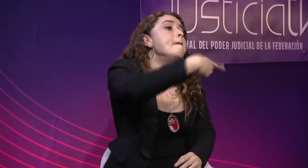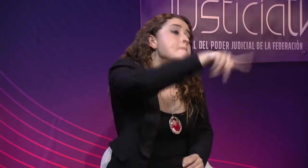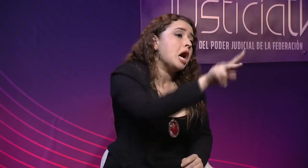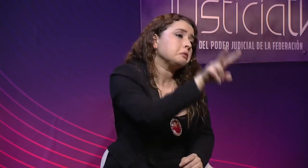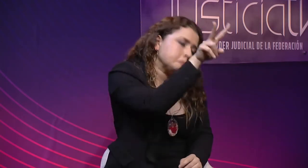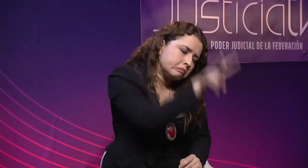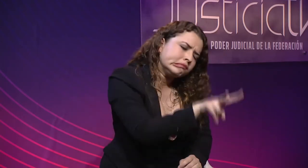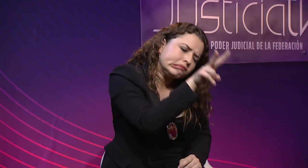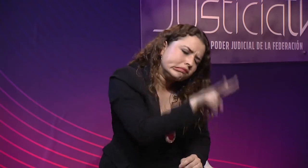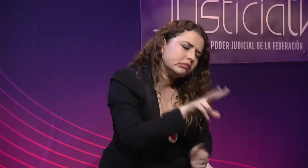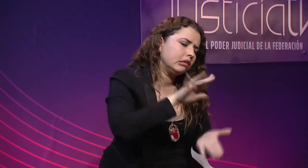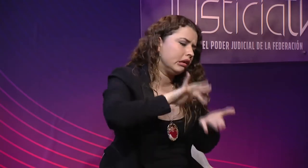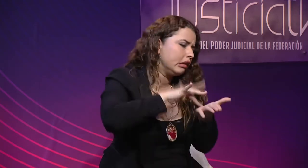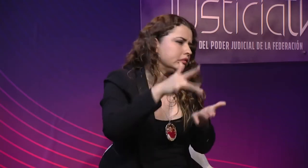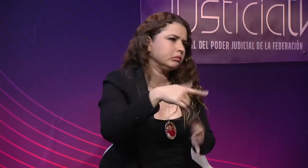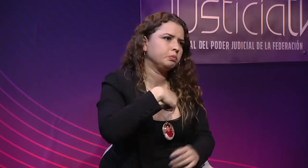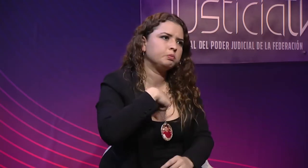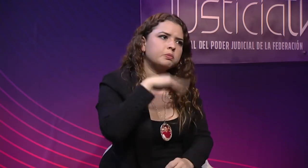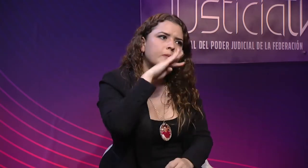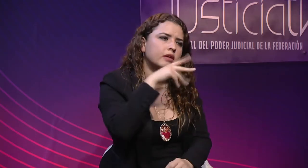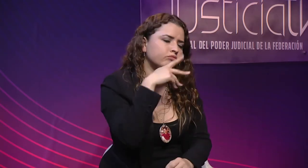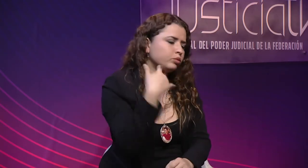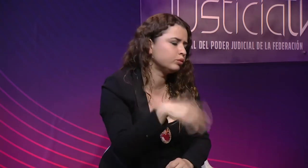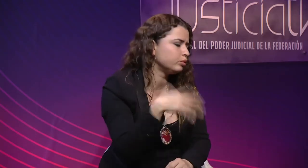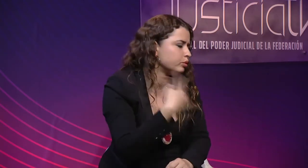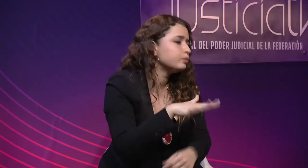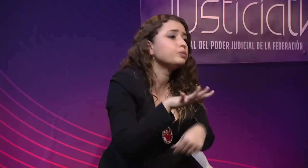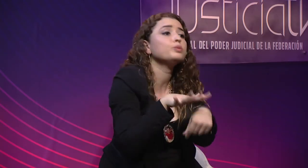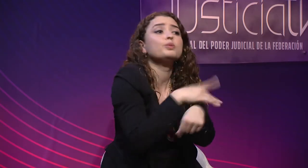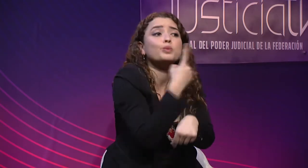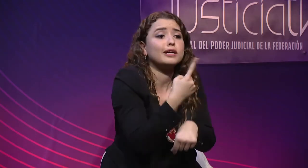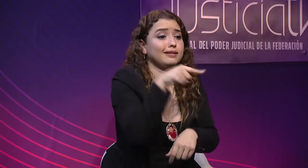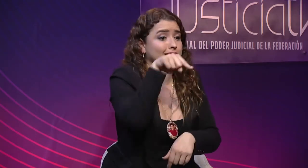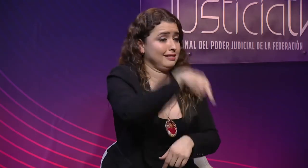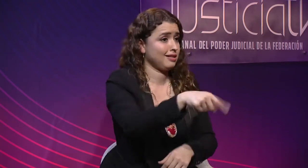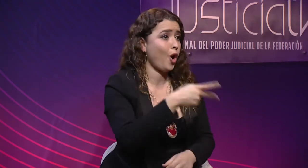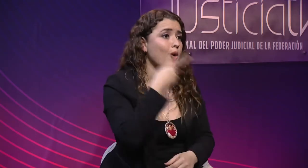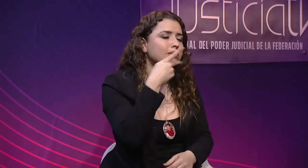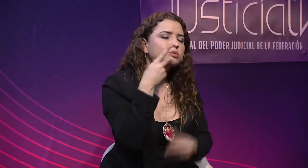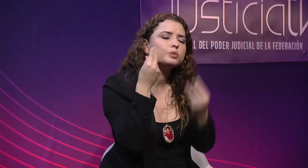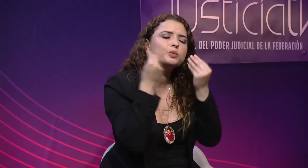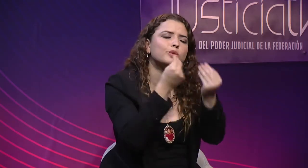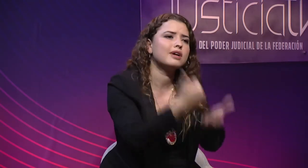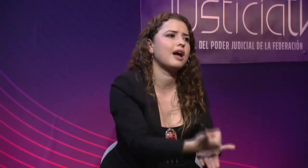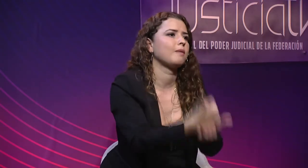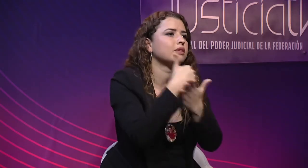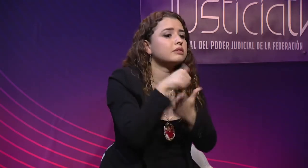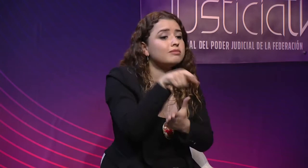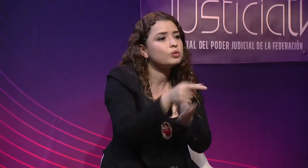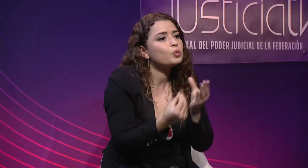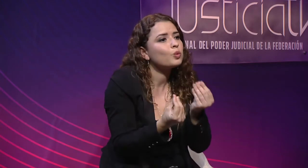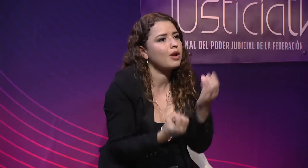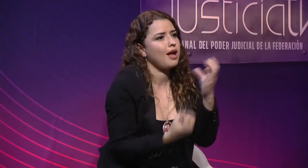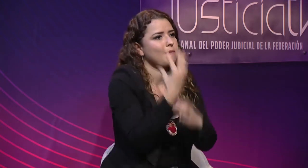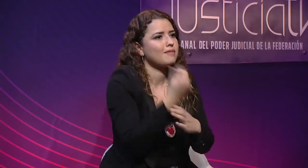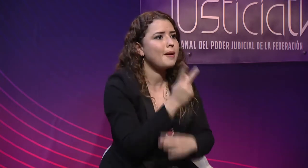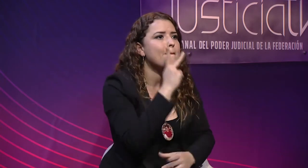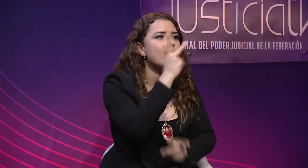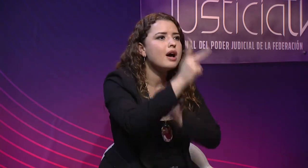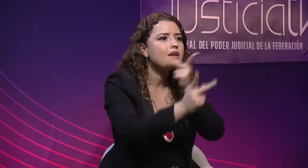muy breve, ¿no? La verdad es que mis papás, sí les agradezco mucho a mis papás, porque me ayudaron a ver esa